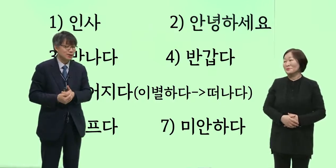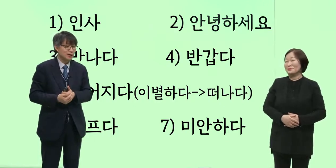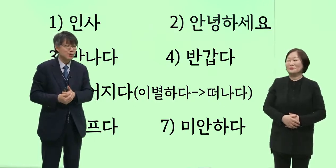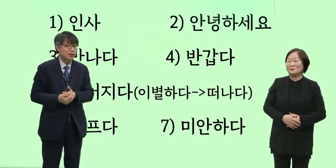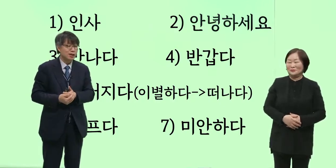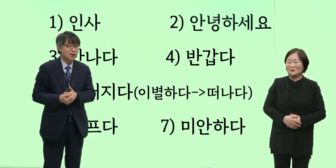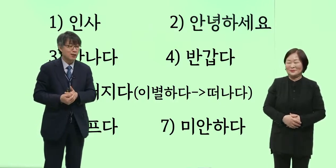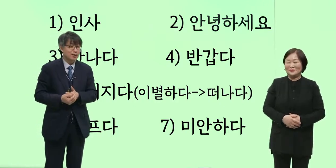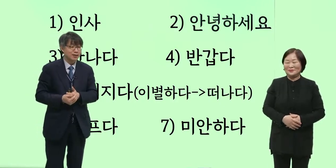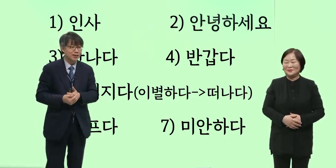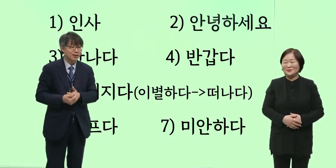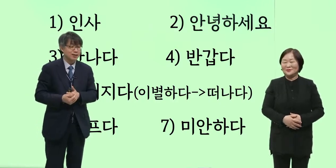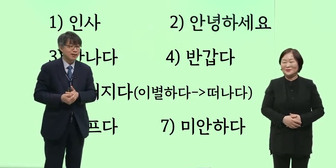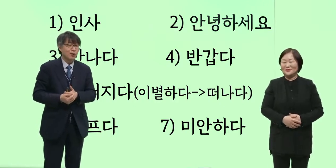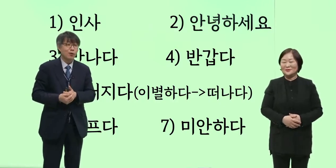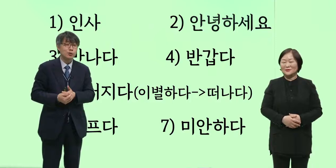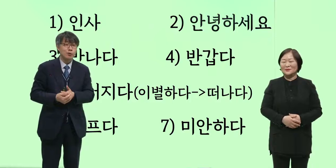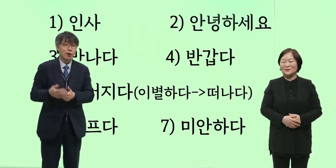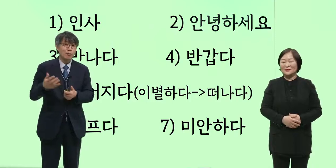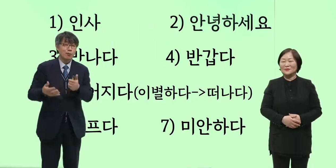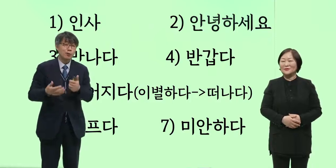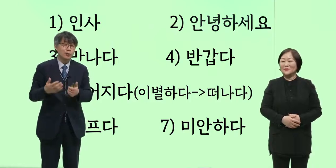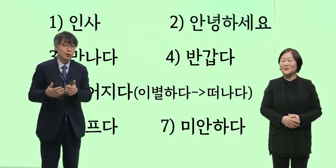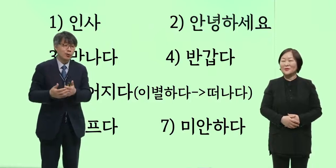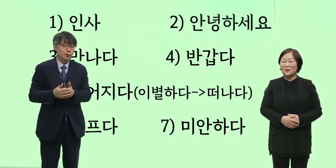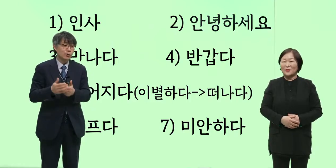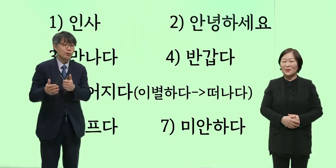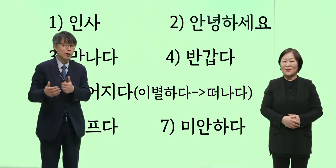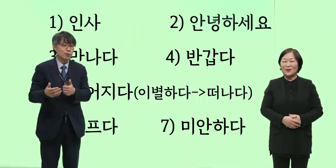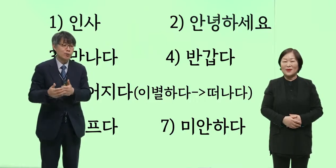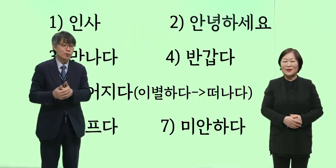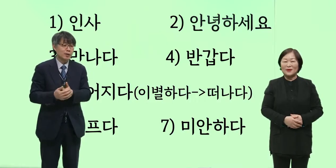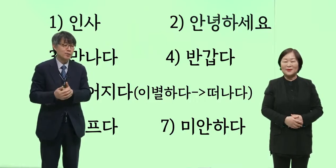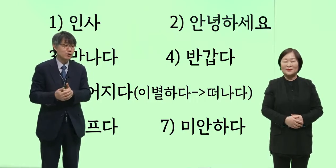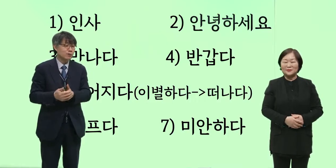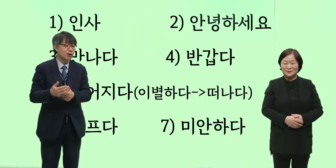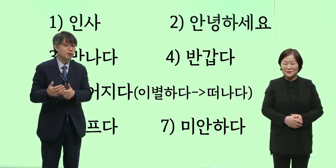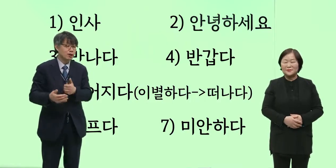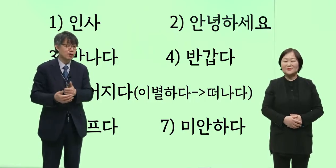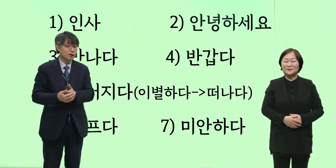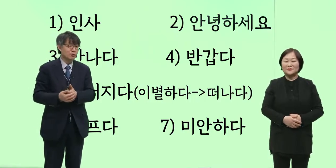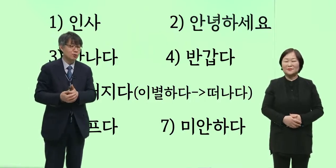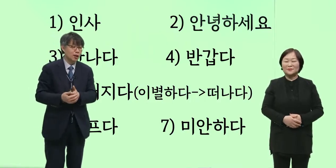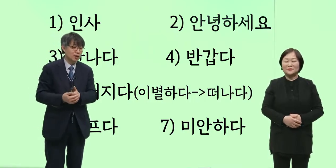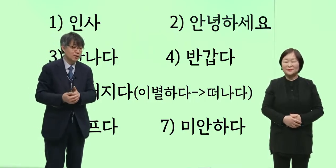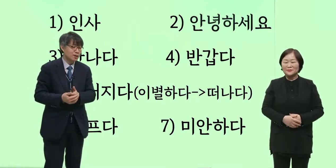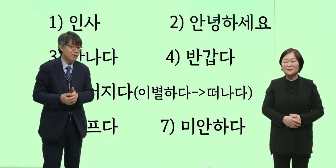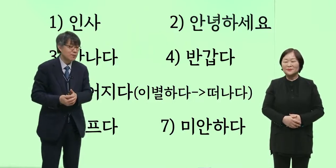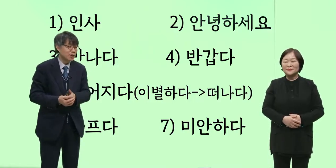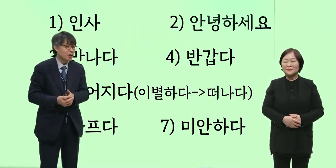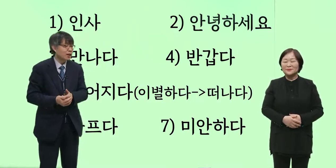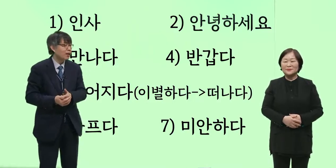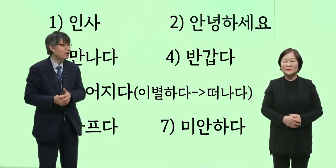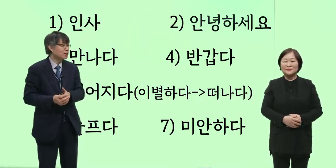좀 천천히 하려고 하는데 오늘도 한번 보시고 속도를 한번 좀 말씀해 주시면 저희가 다시 한번 조정하겠습니다.